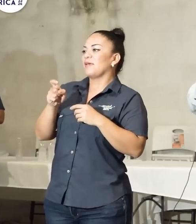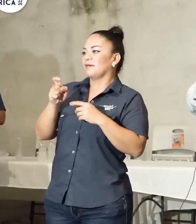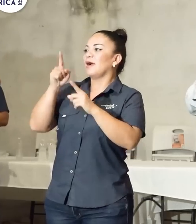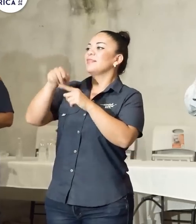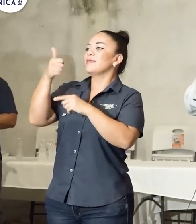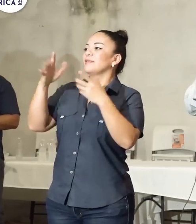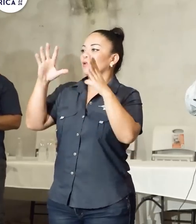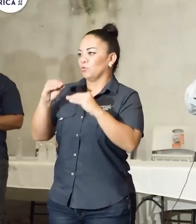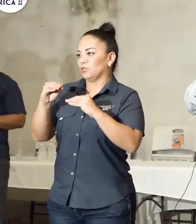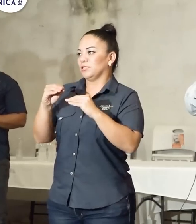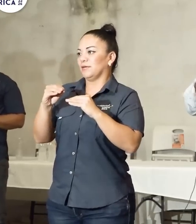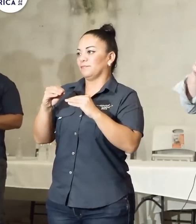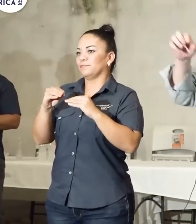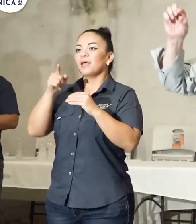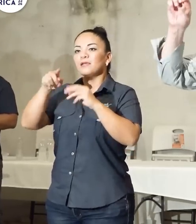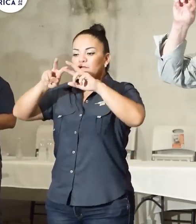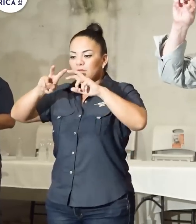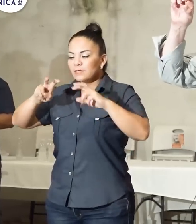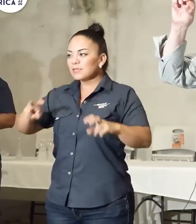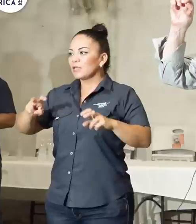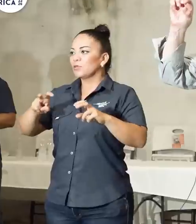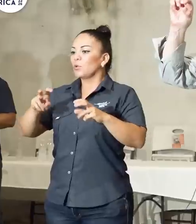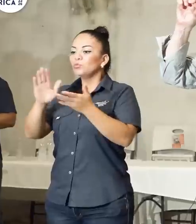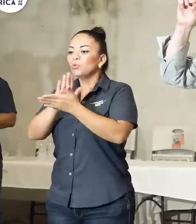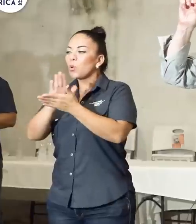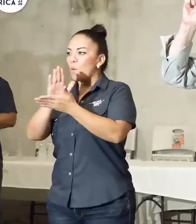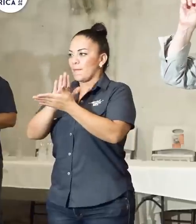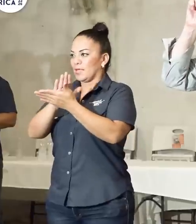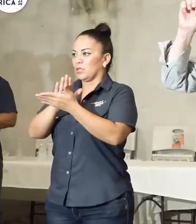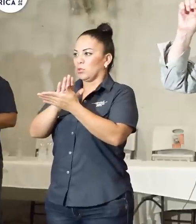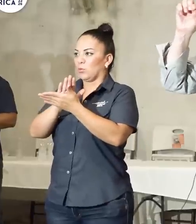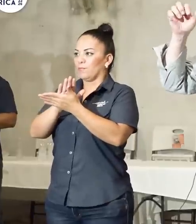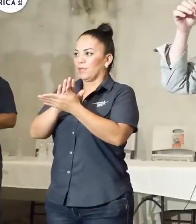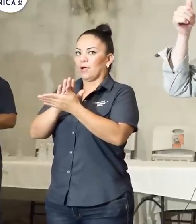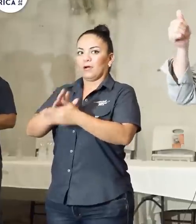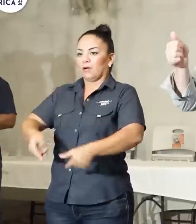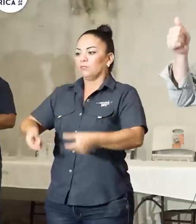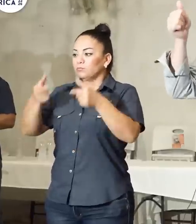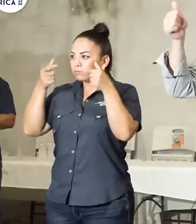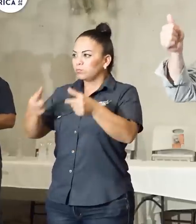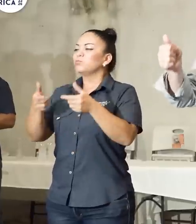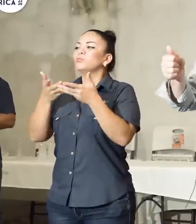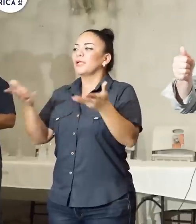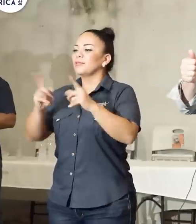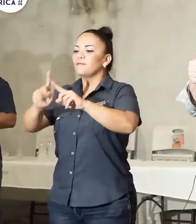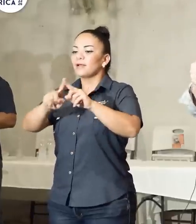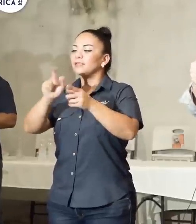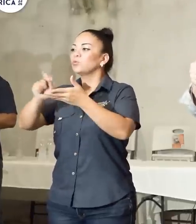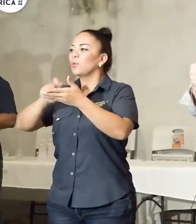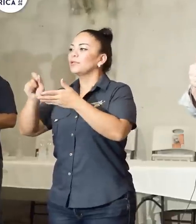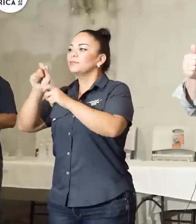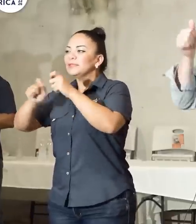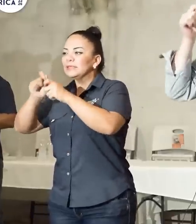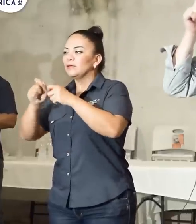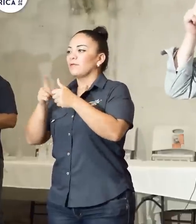6:30, 10 de la noche, revisando una matriz de este grueso de escuelas